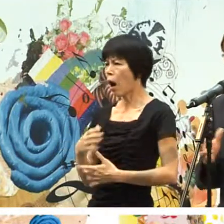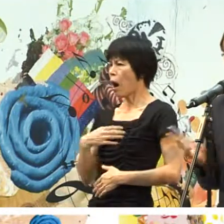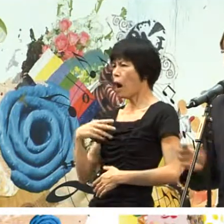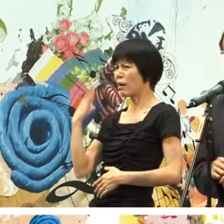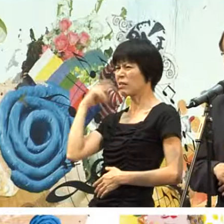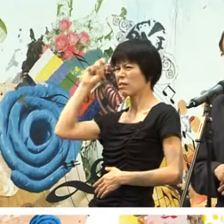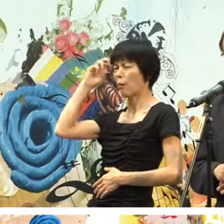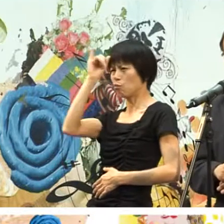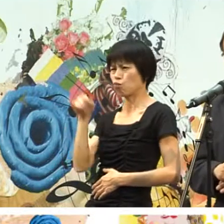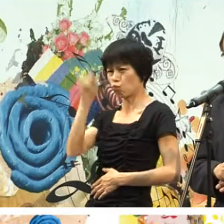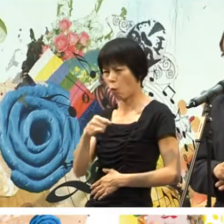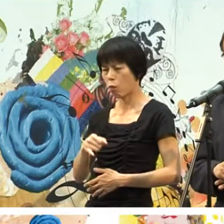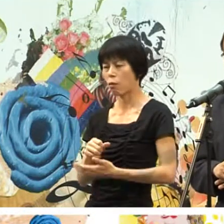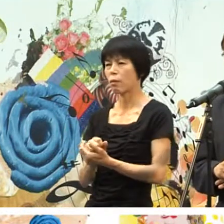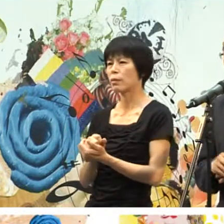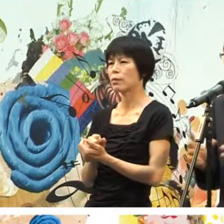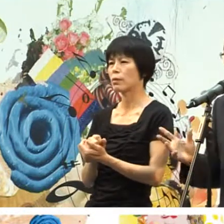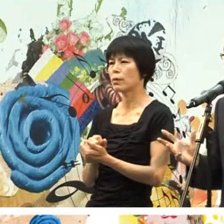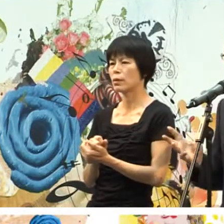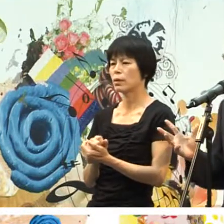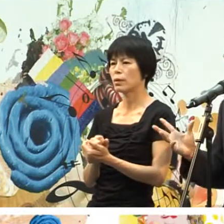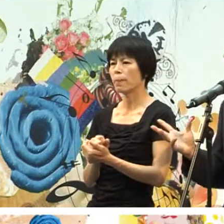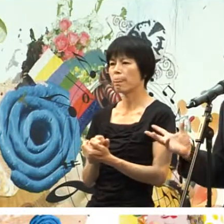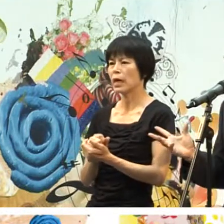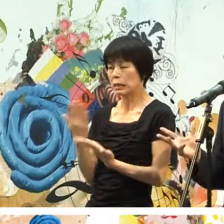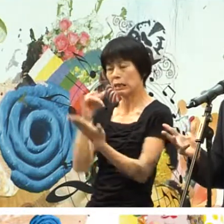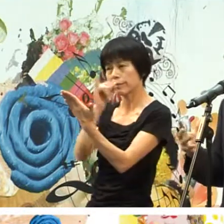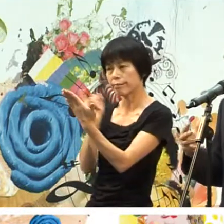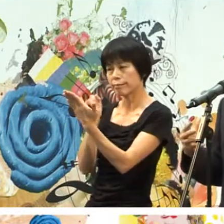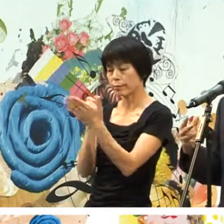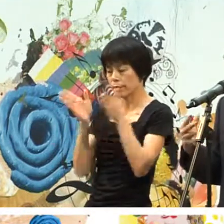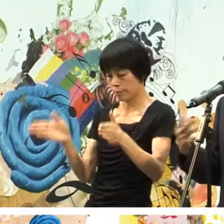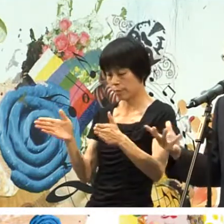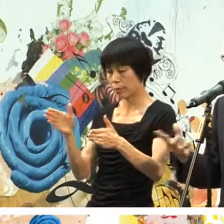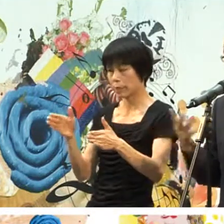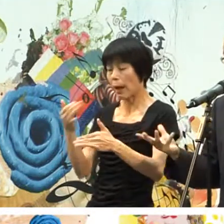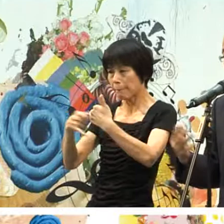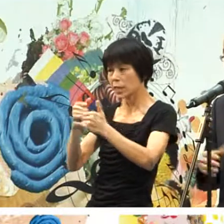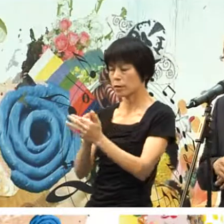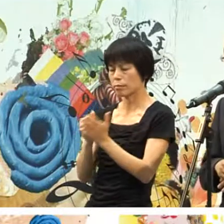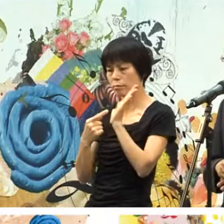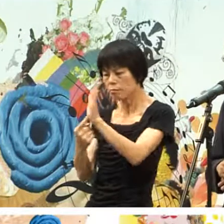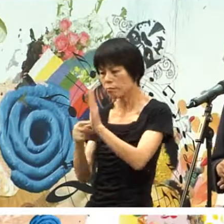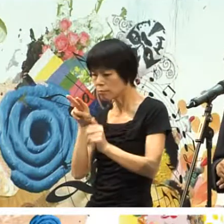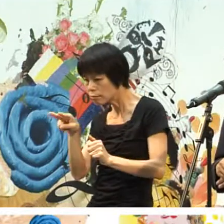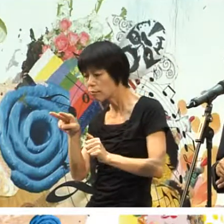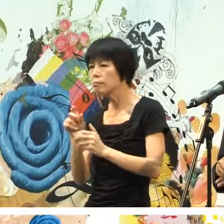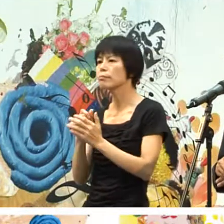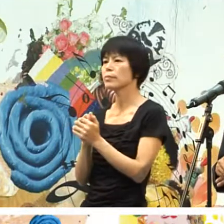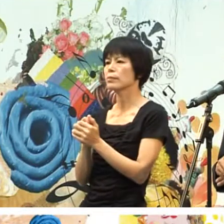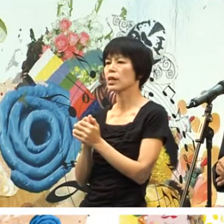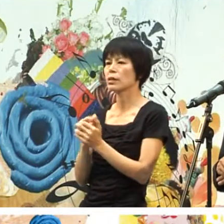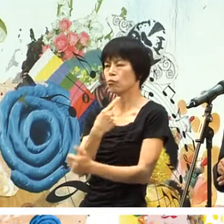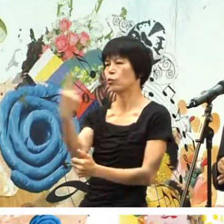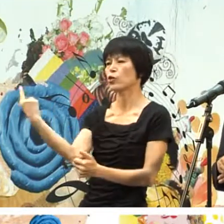想法完全是錯的。其實完全大家在這個藝術的表演和展示之下，其實大